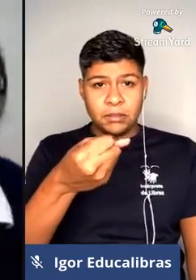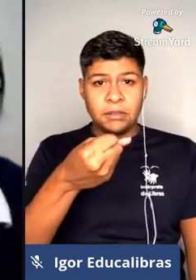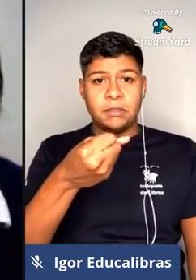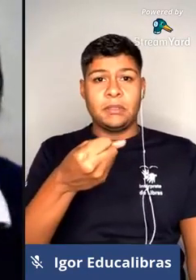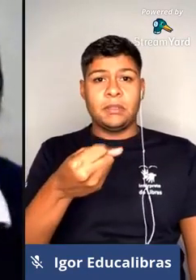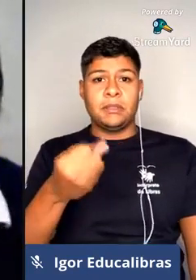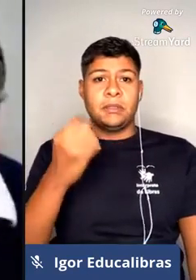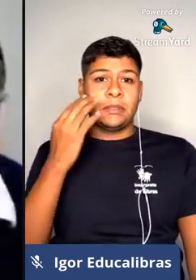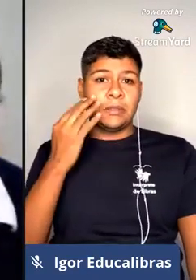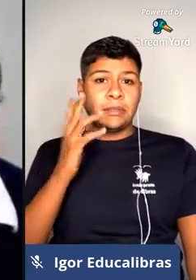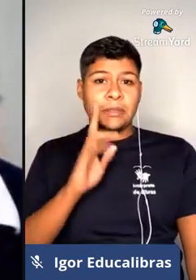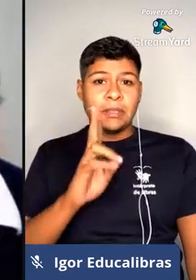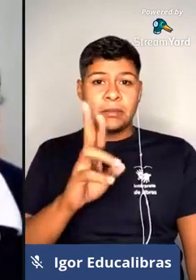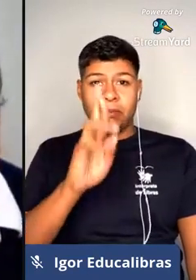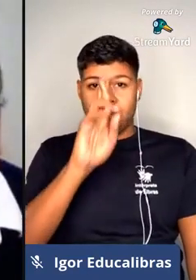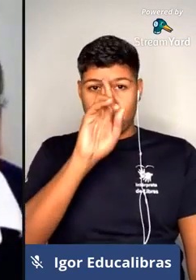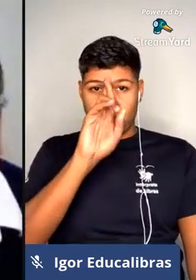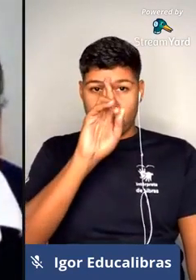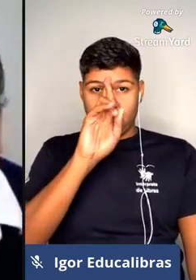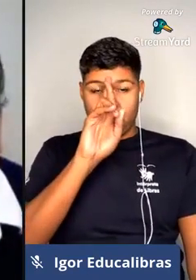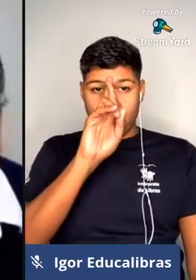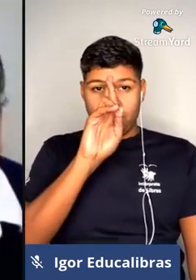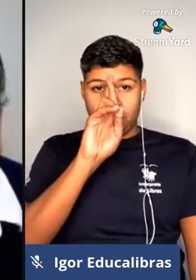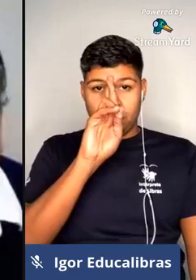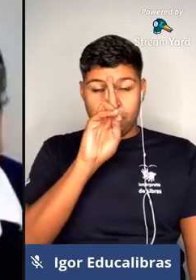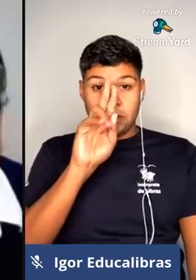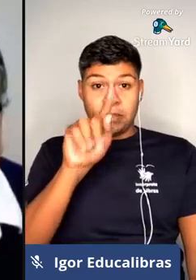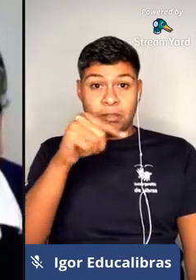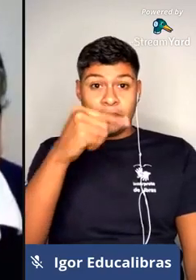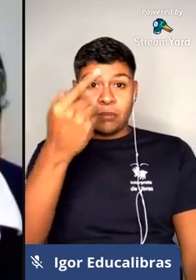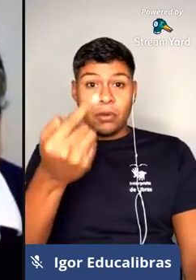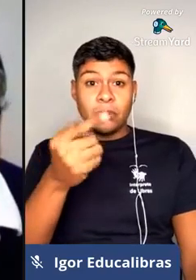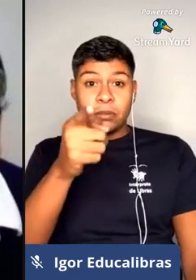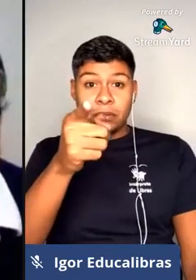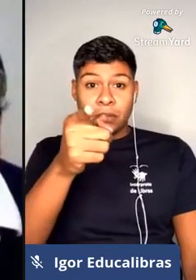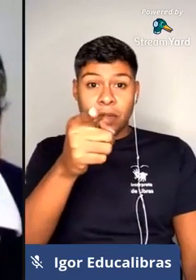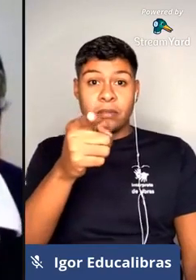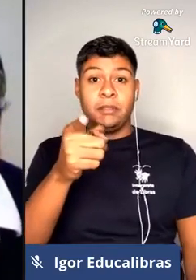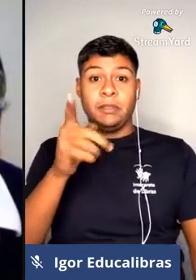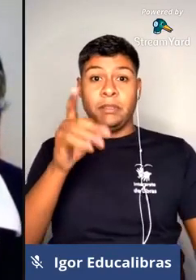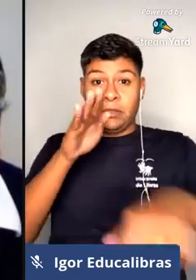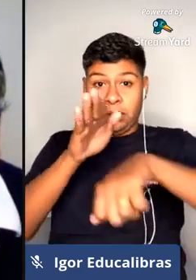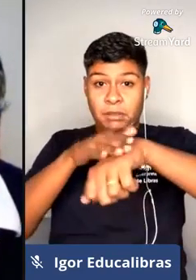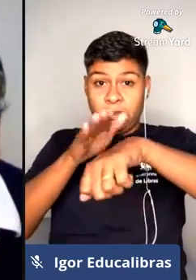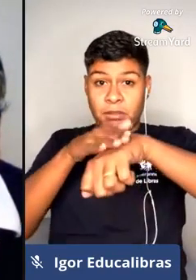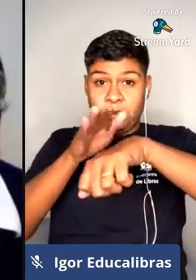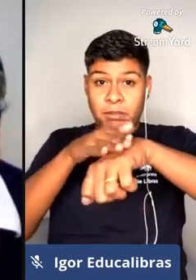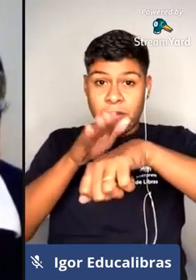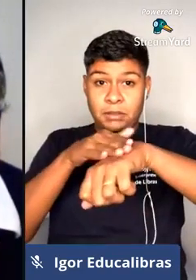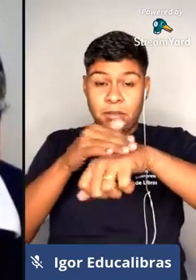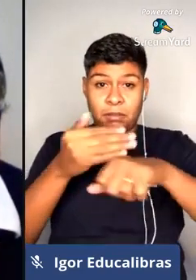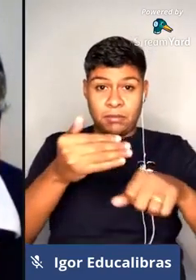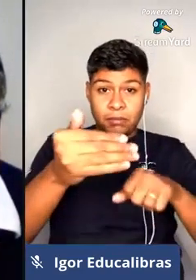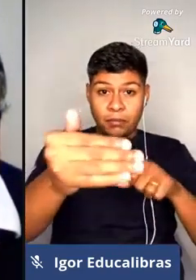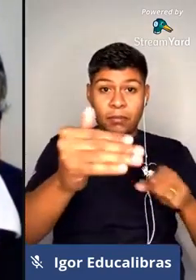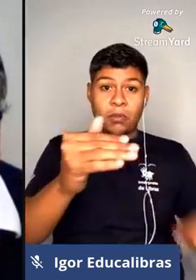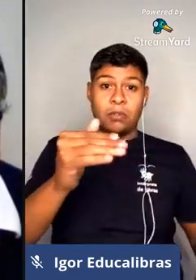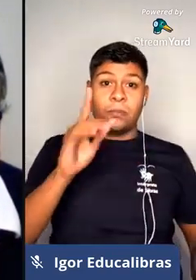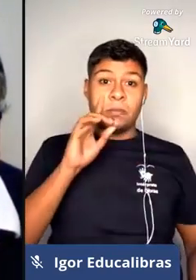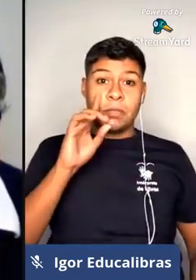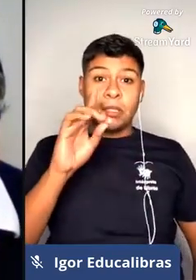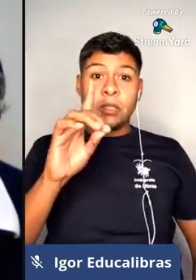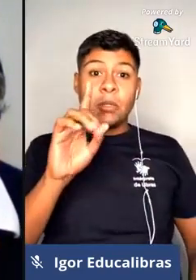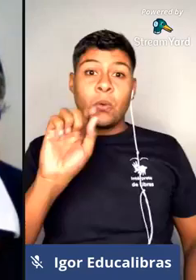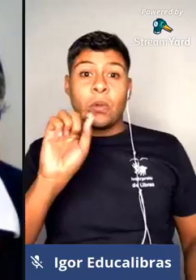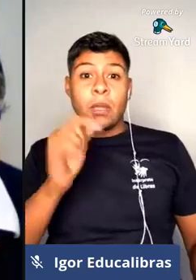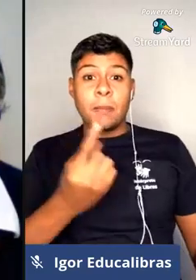mais, sempre ao meio-dia. Por favor, divulguem. Outra coisa, Bósio, você vai ser acionado aí nos próximos dias. Primeiro,